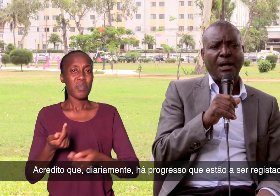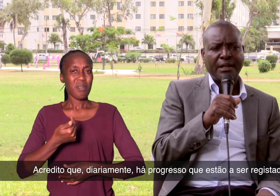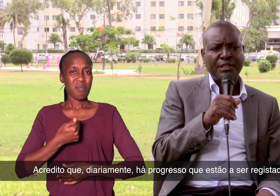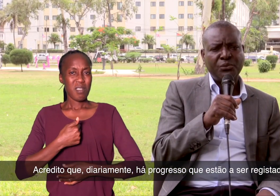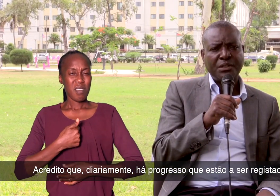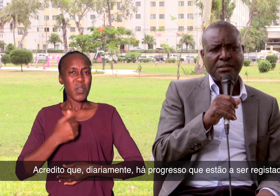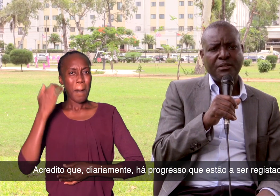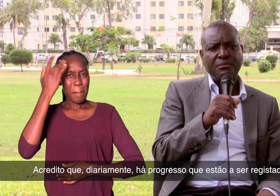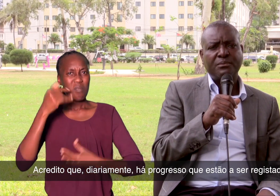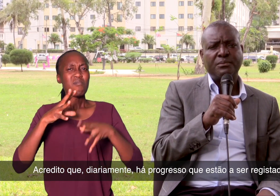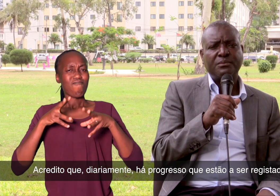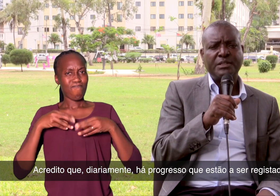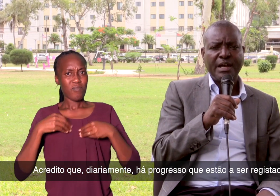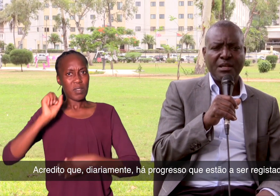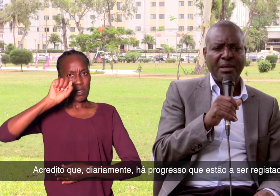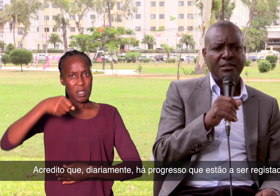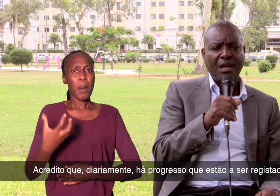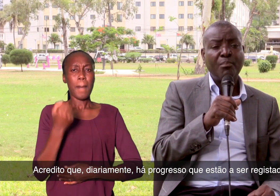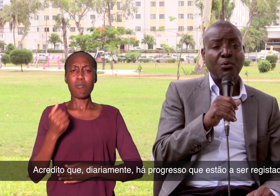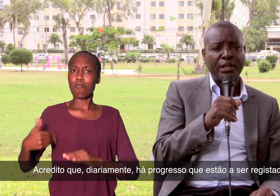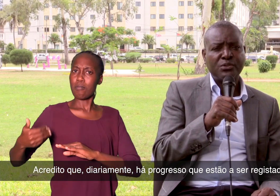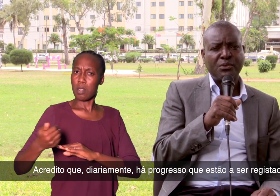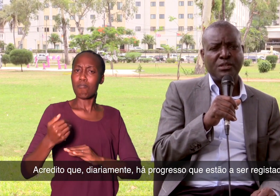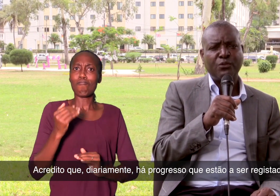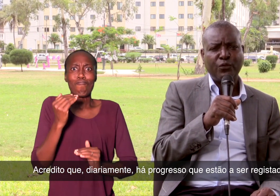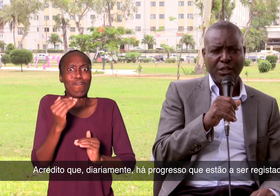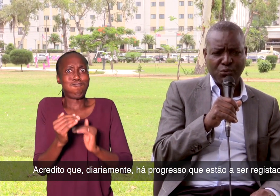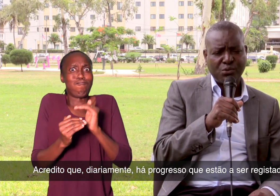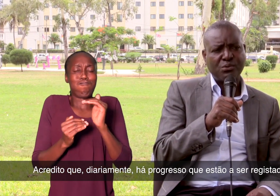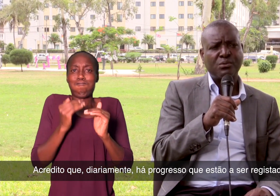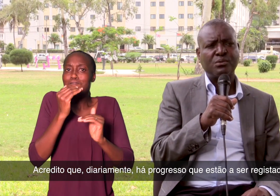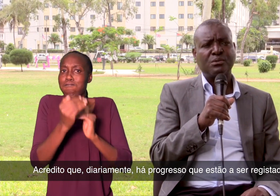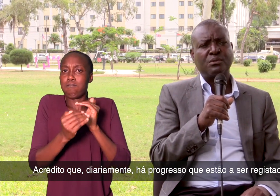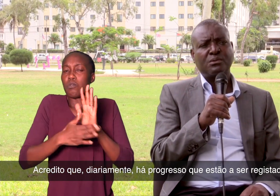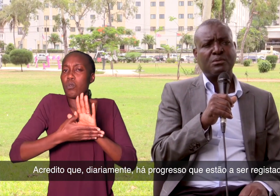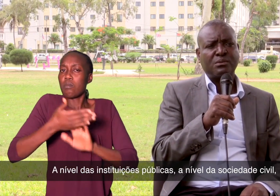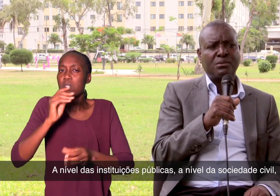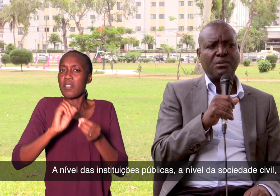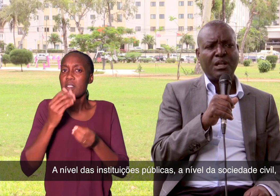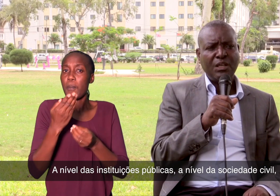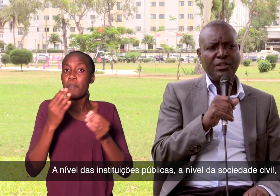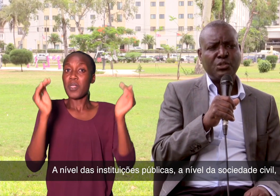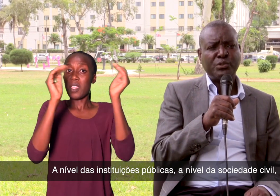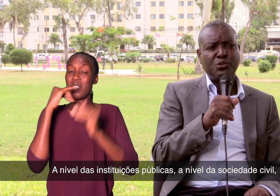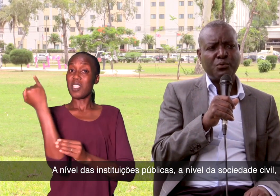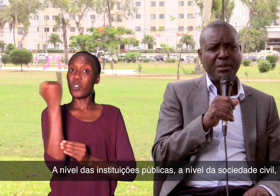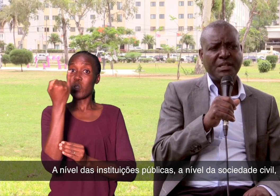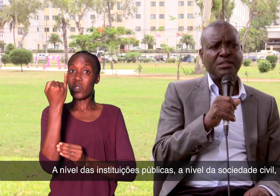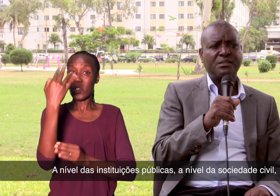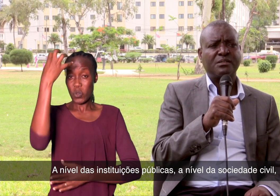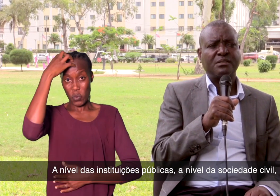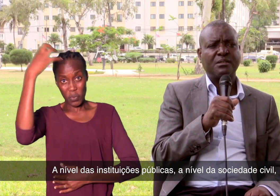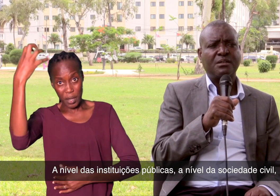E acredito que sim, diariamente, há progressos que estão sendo feitos a nível das instituições